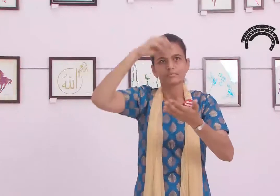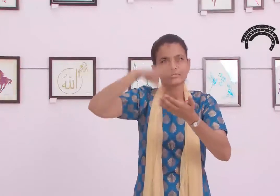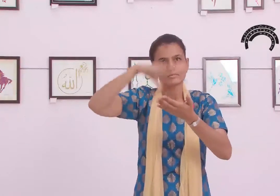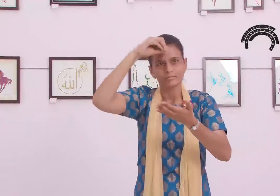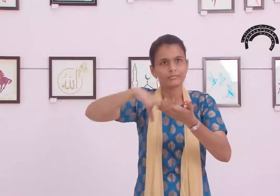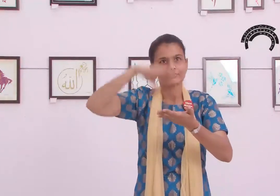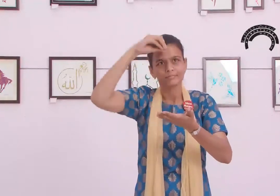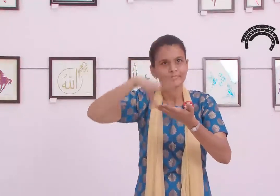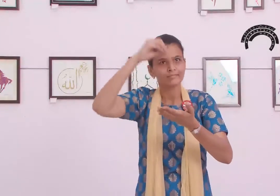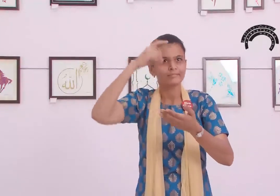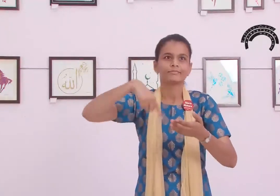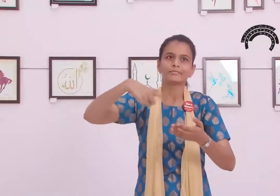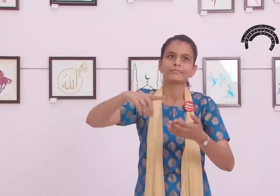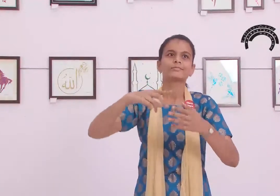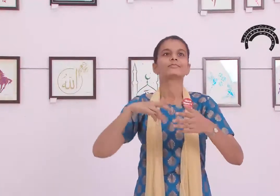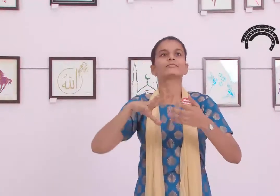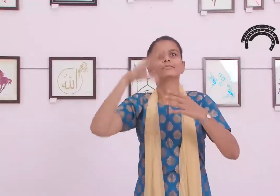તો પેઇન્ટ કરતા આવ્યા છે.